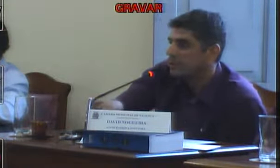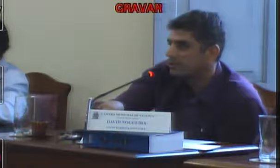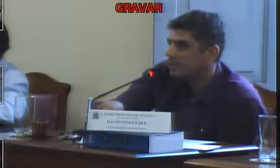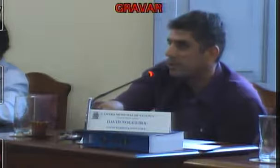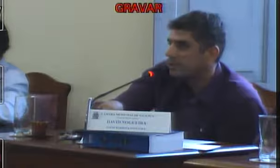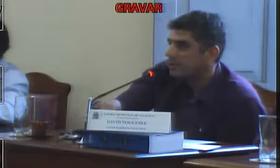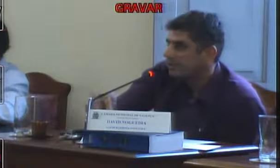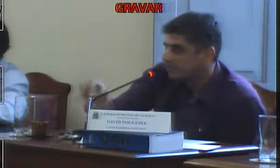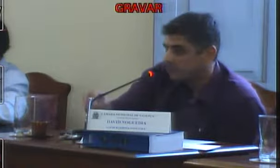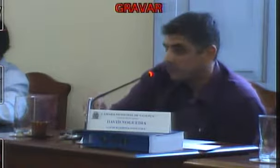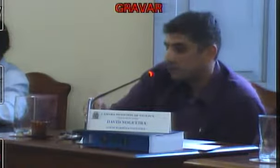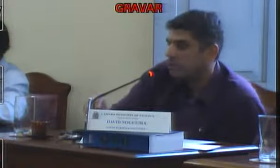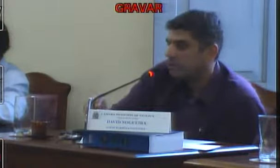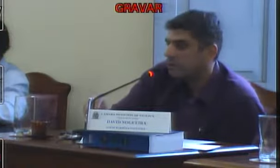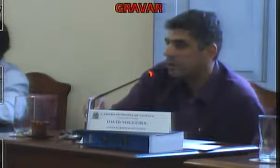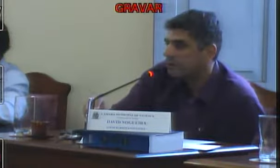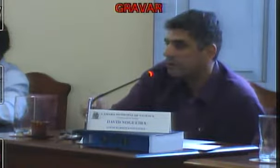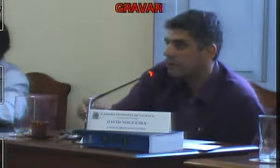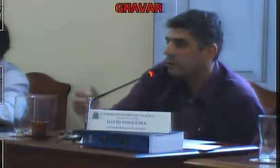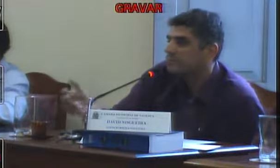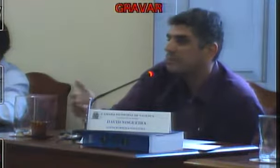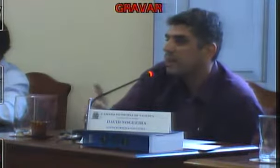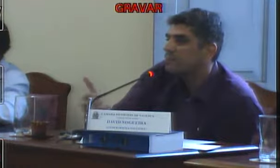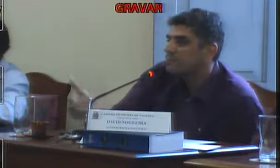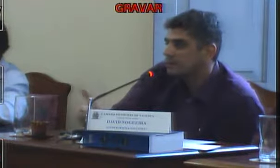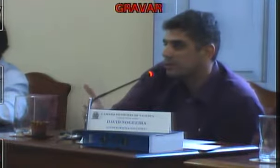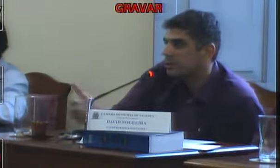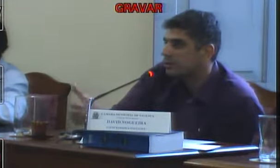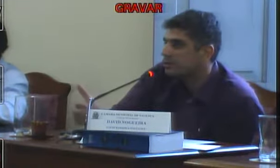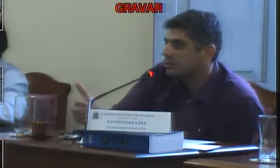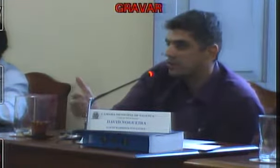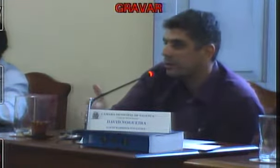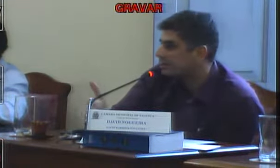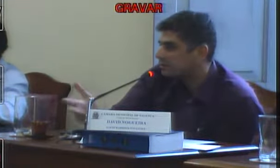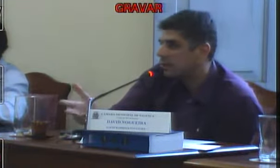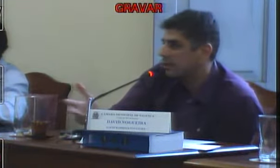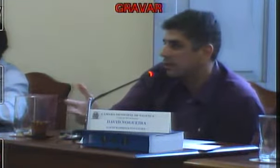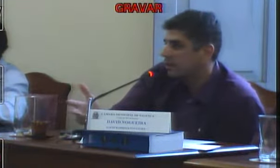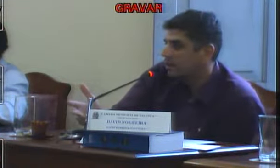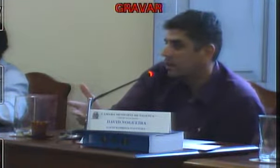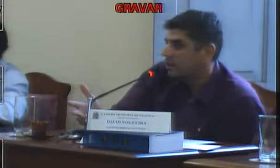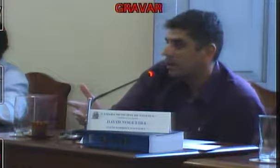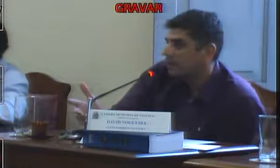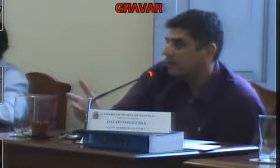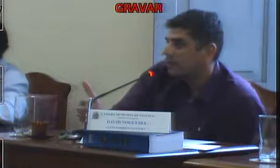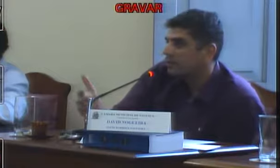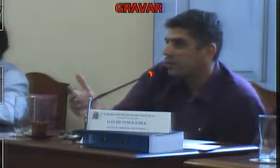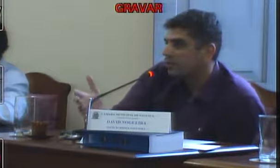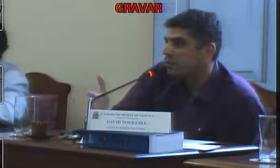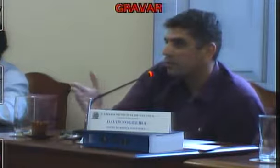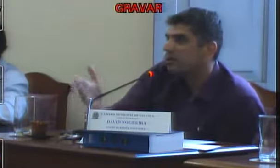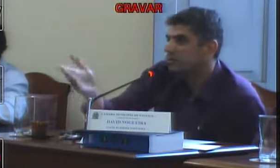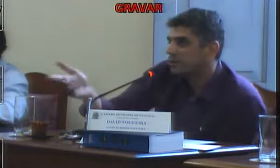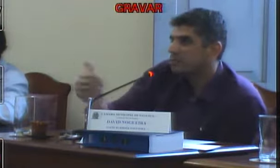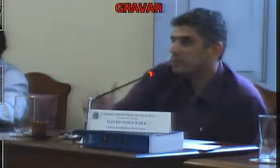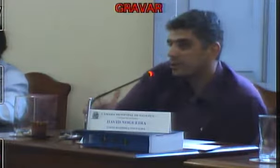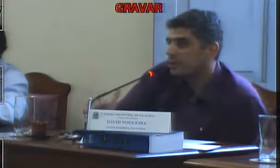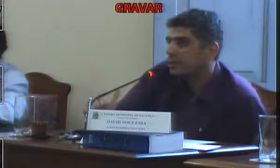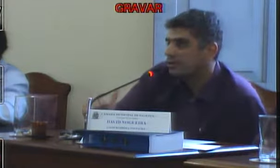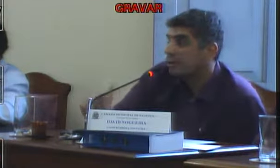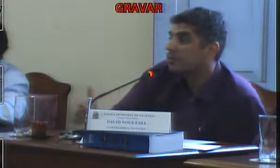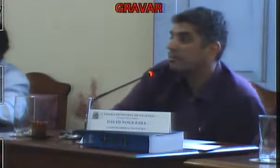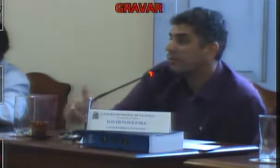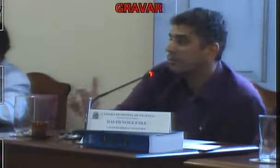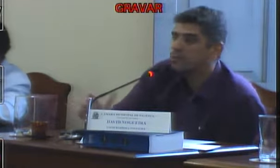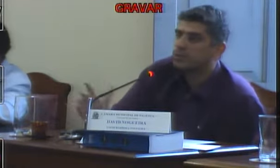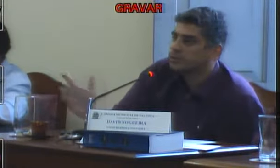engenheiro elétrico. A prefeitura não tem o engenheiro elétrico. Ela falou, mas você tem a planta de eletricidade da praça? Não tem. Então fica aquilo ali rodando, puxando